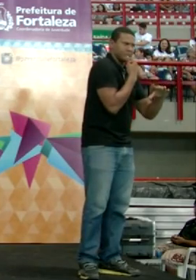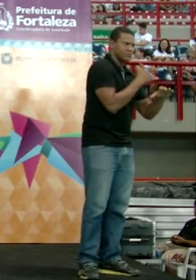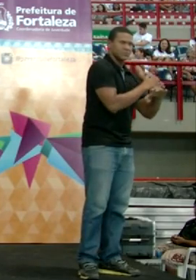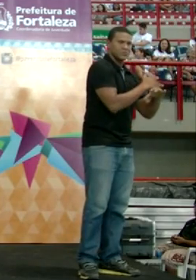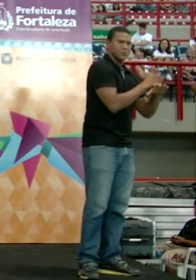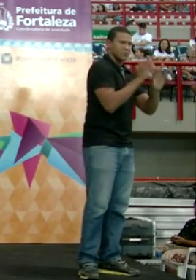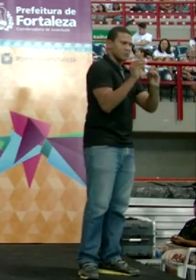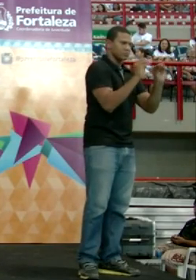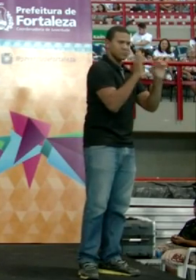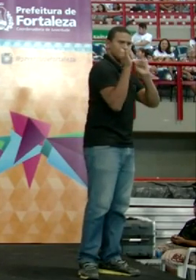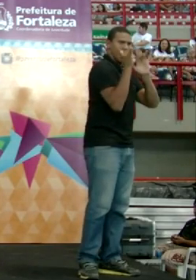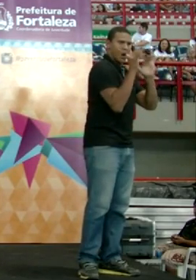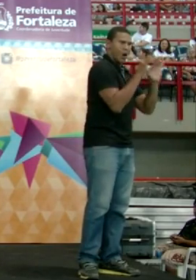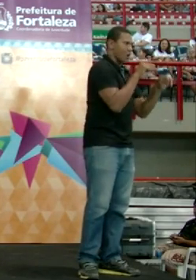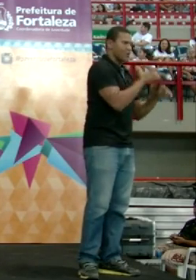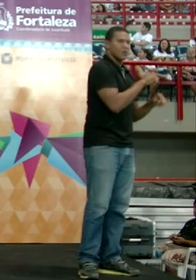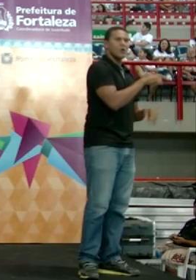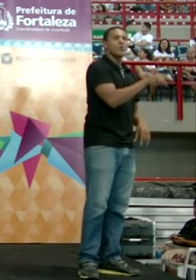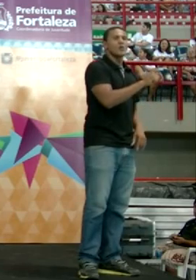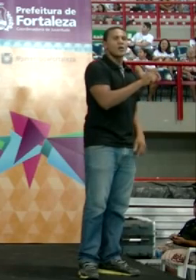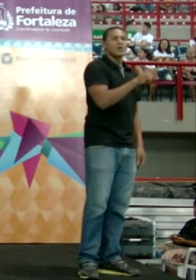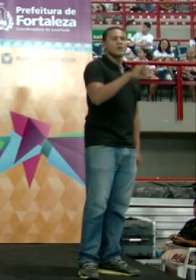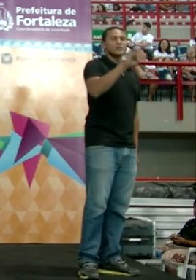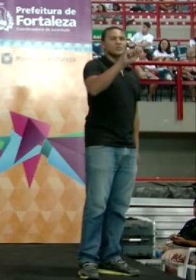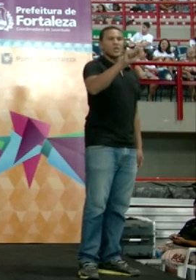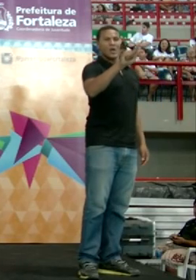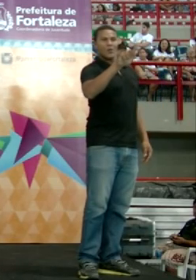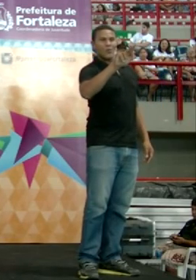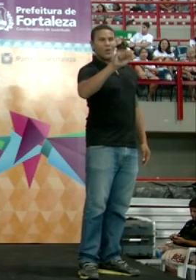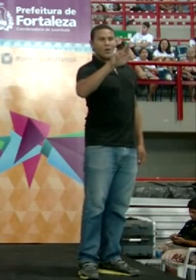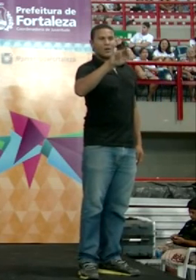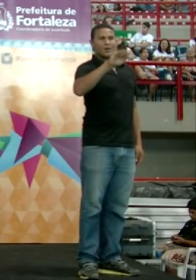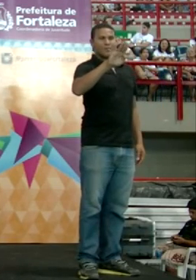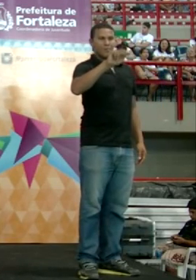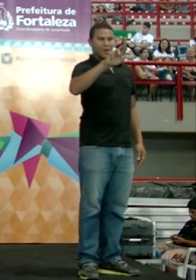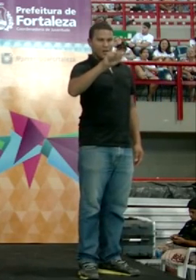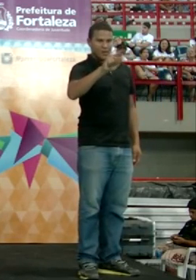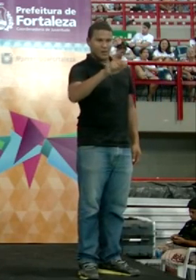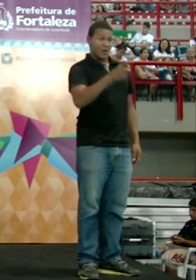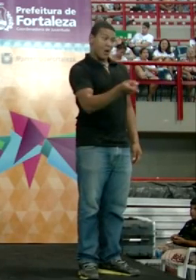de movimento de populações de regiões alagadas.